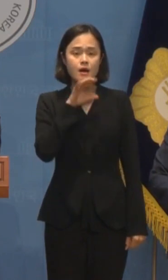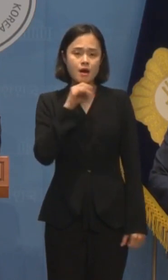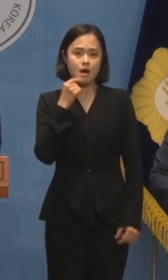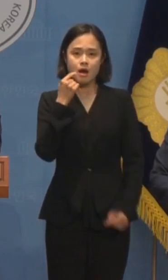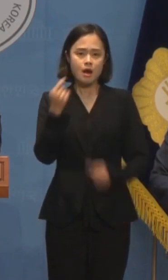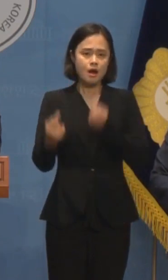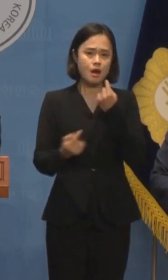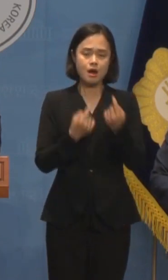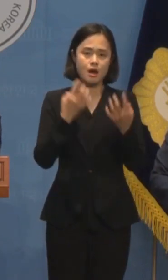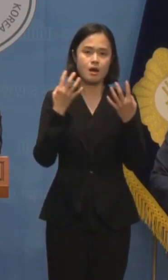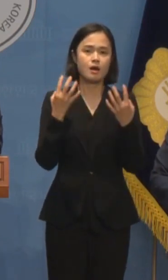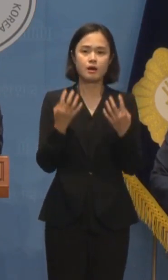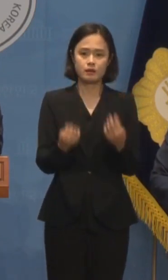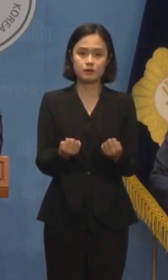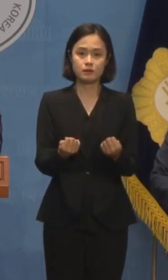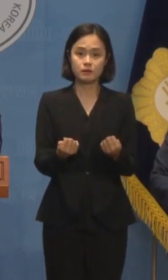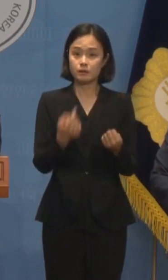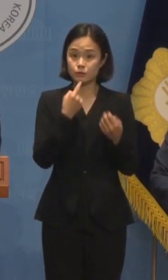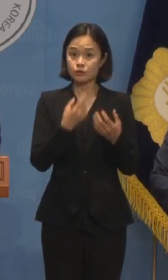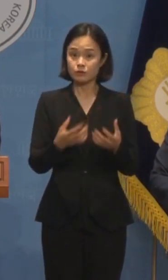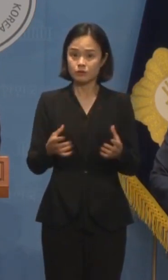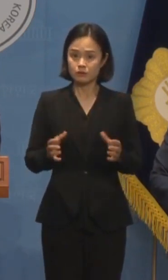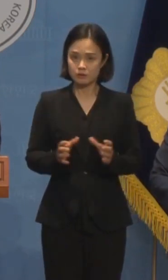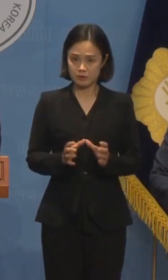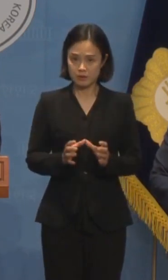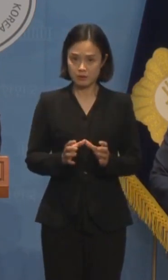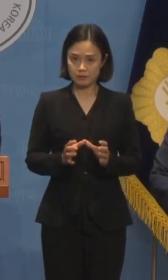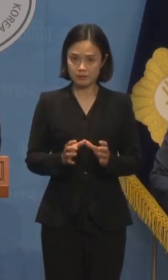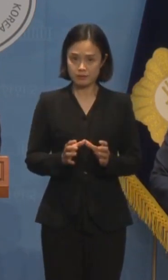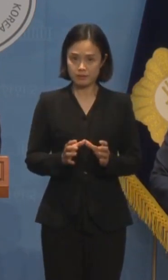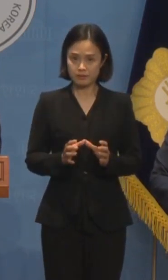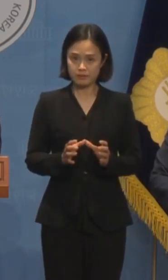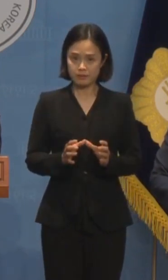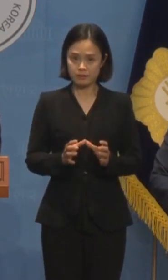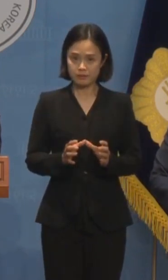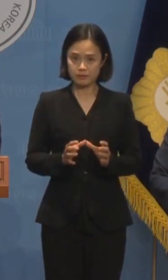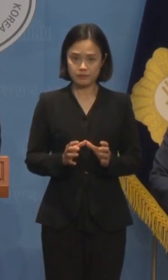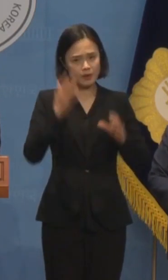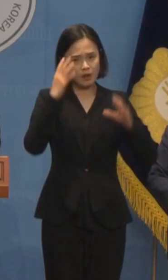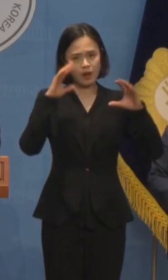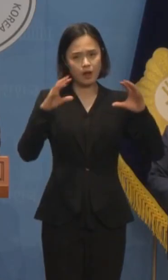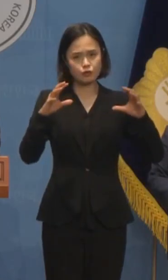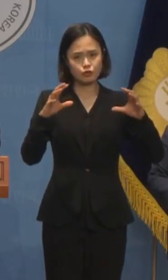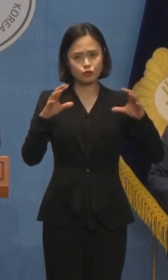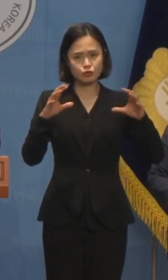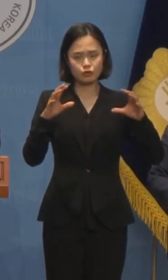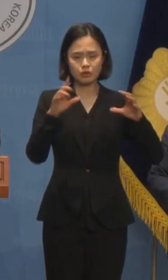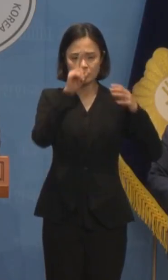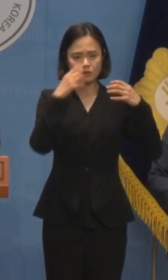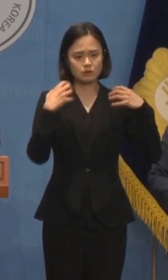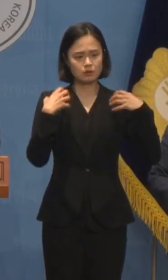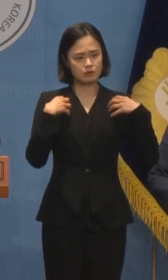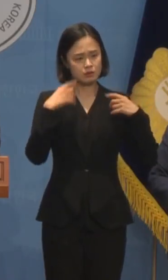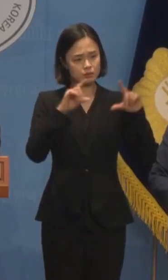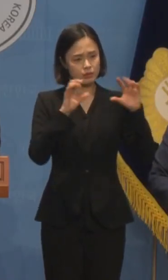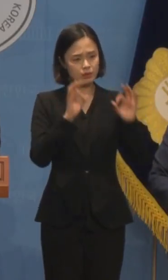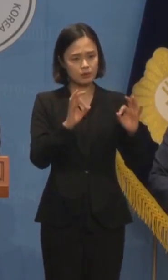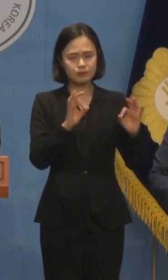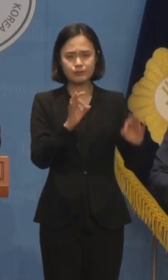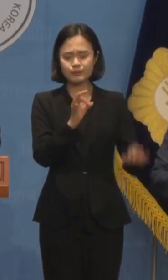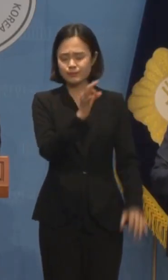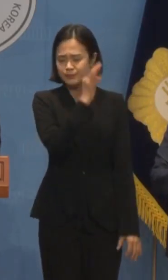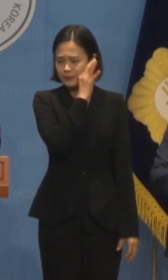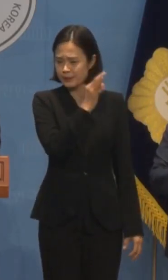있습니다. 저희는 이 부끄러운 대한민국 현실을 바라보며